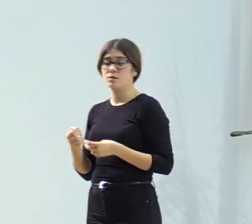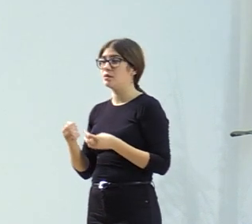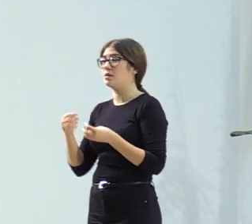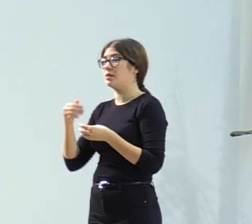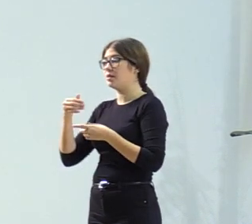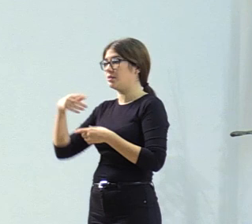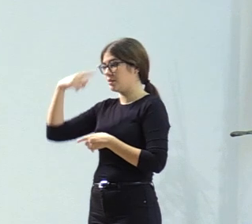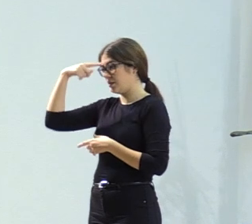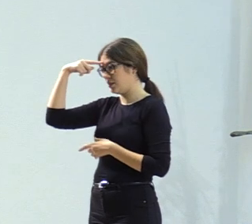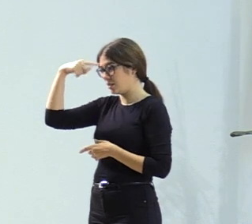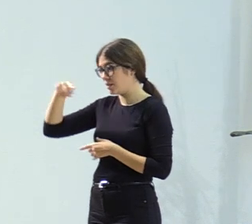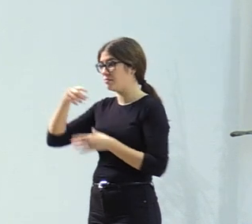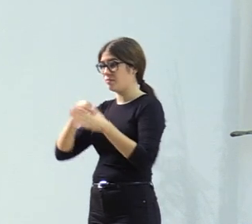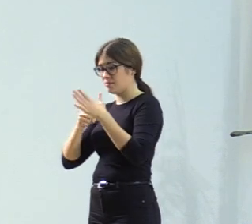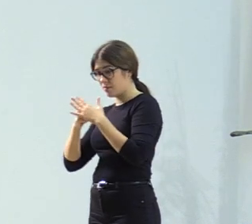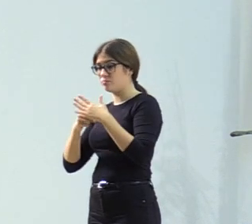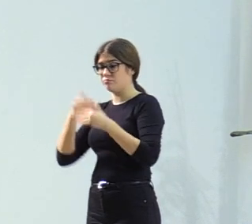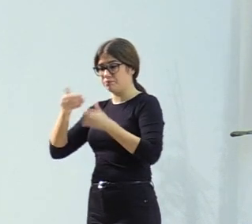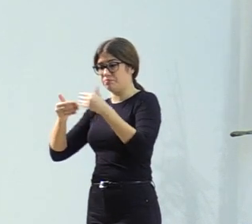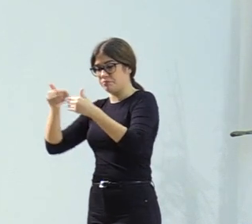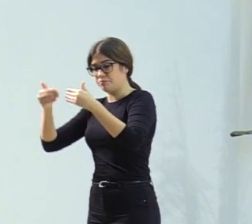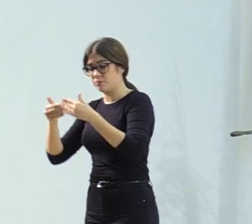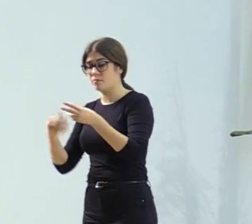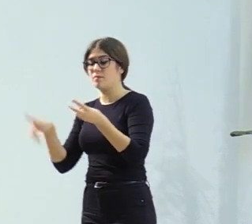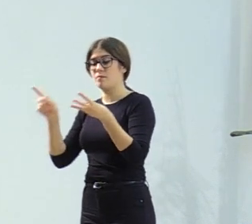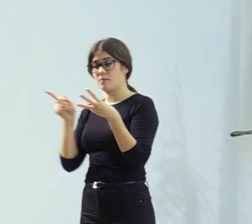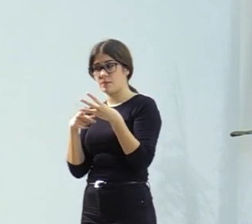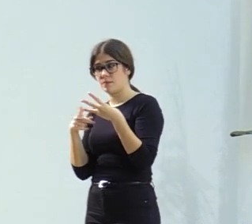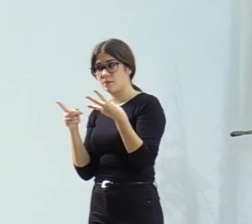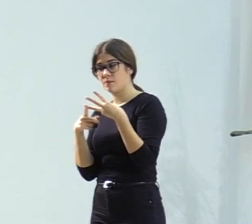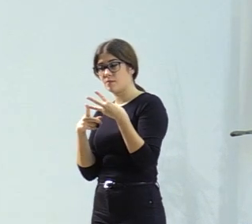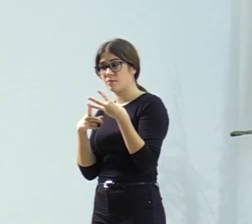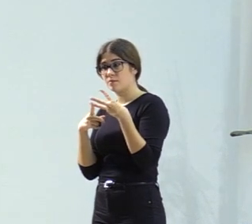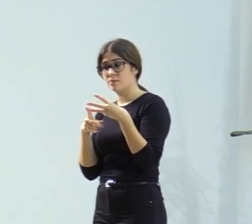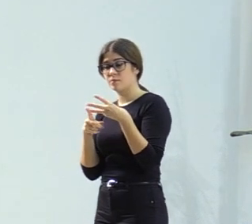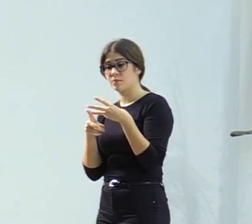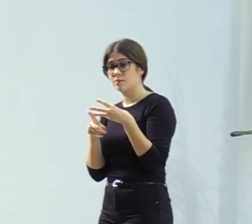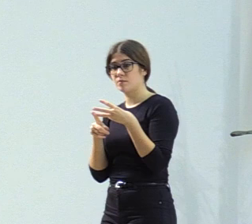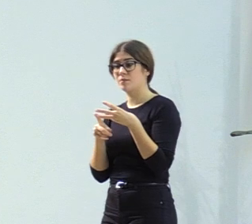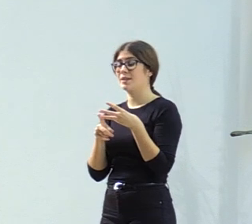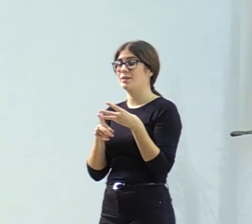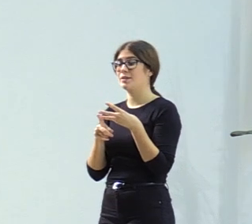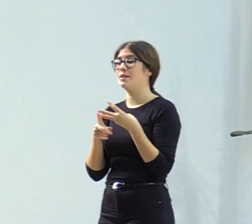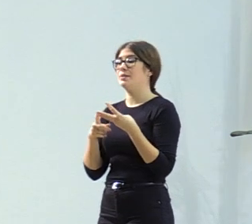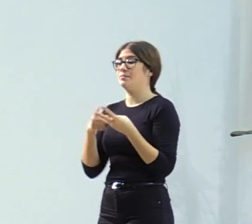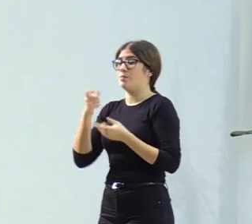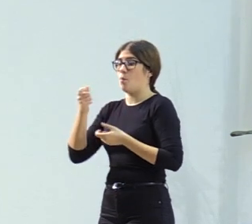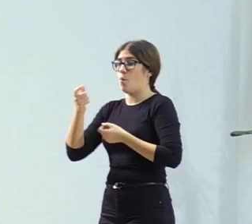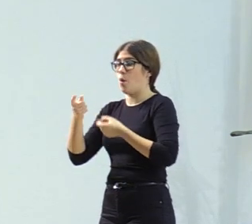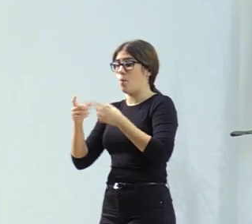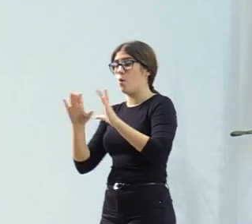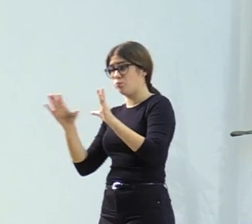que va permitiendo construir, y un tercero, que es aquellas conexiones que se van haciendo de manera